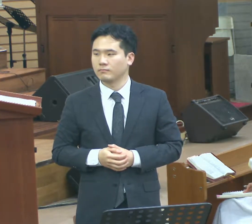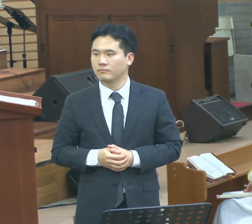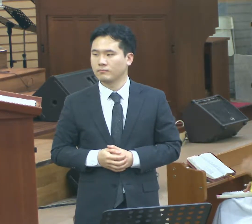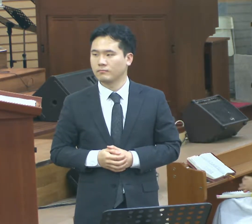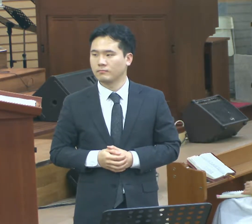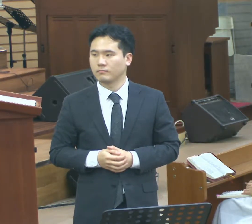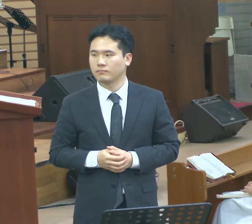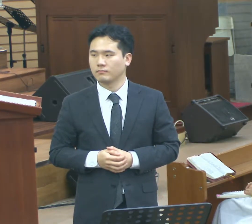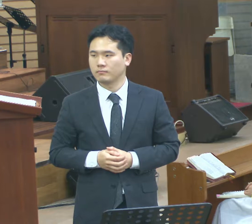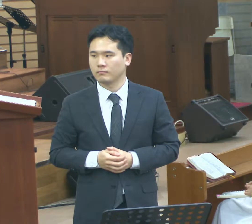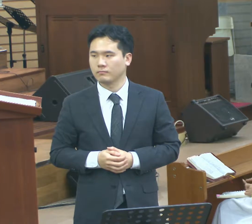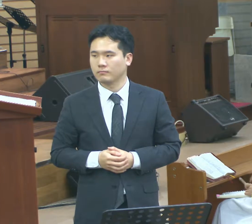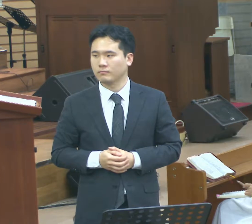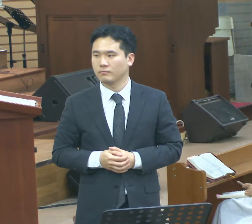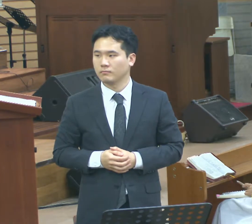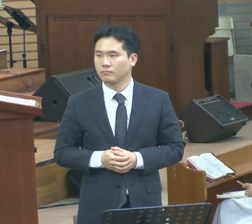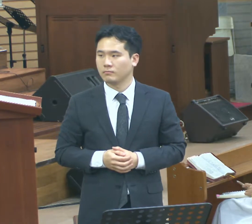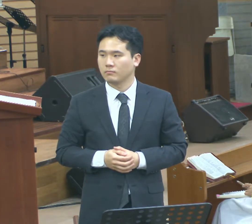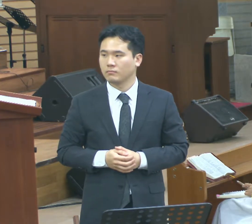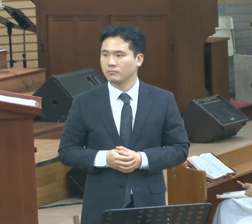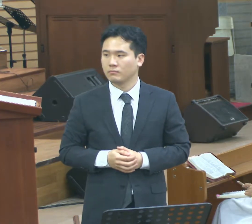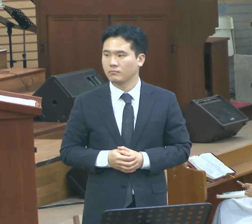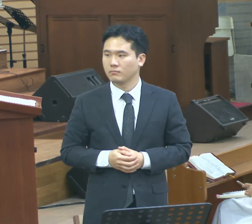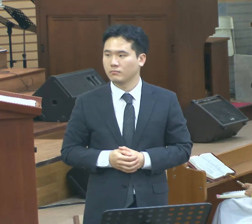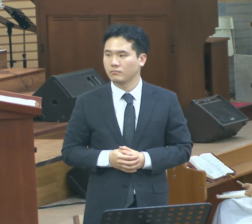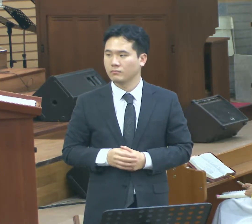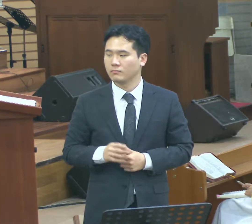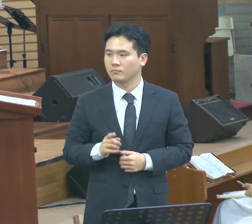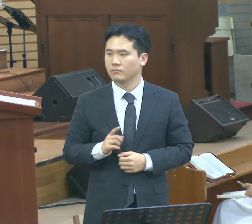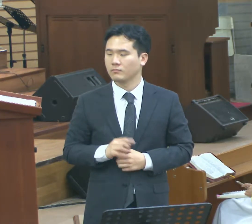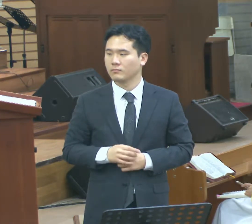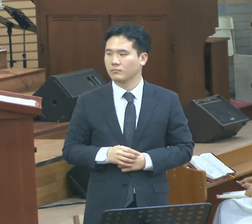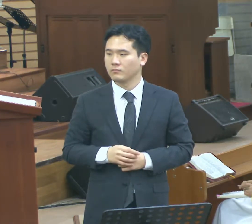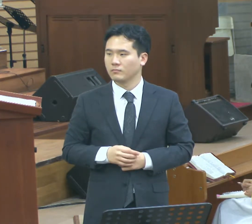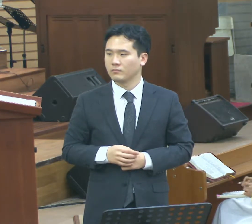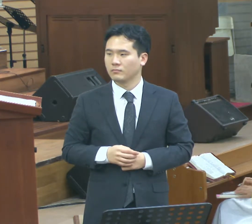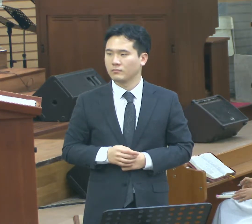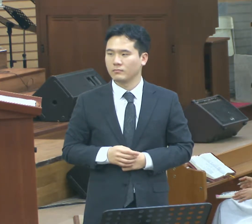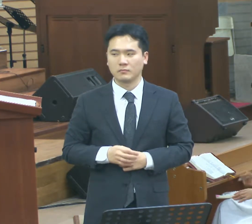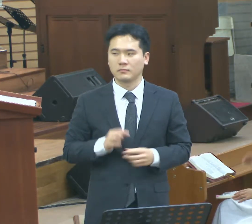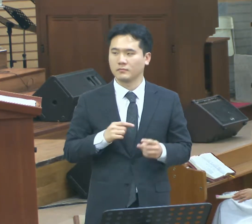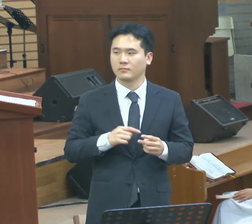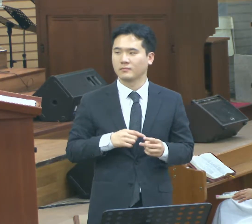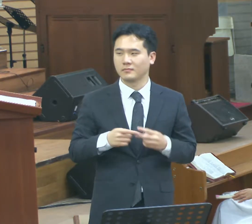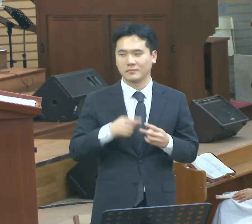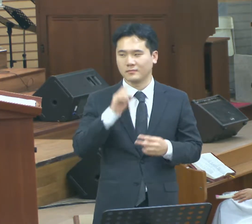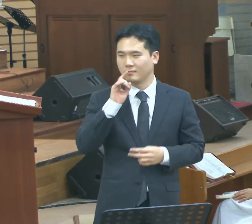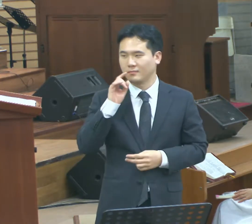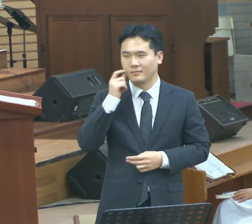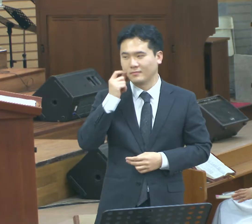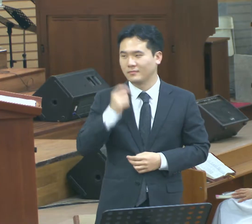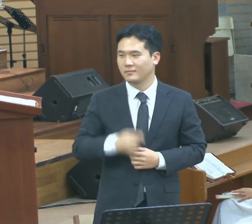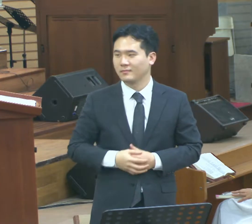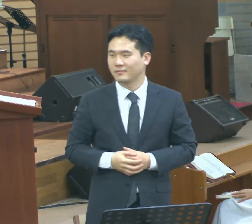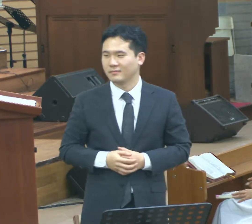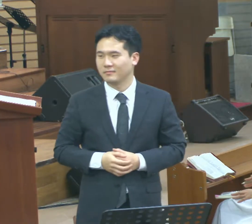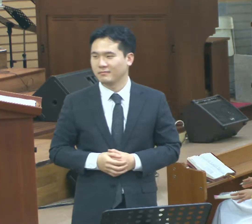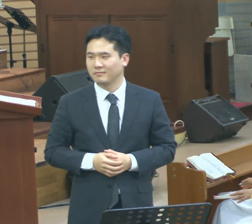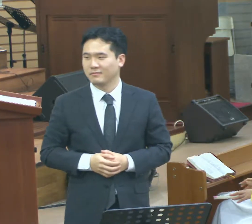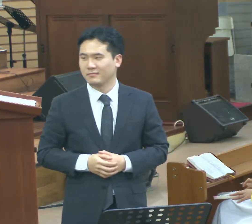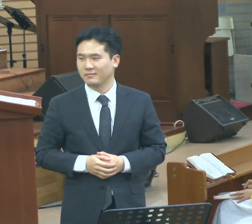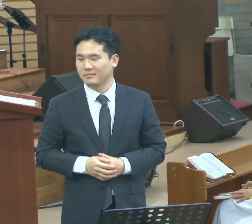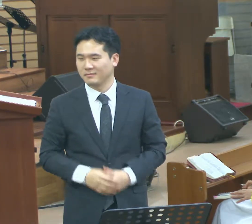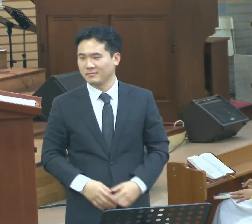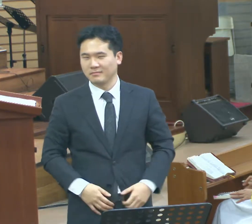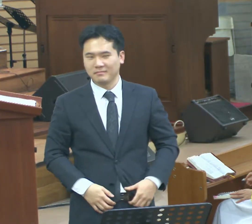그러니까 오늘은 보통 막 크게 끝나는데 우리는 다 크게 할 때까지 기다리고 있었던 거예요. 음악이라는 게 늘 그렇게 크게 끝나면 촌스럽잖아요. 그죠?